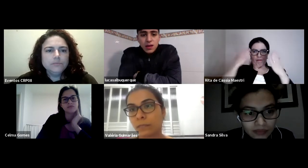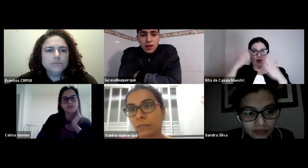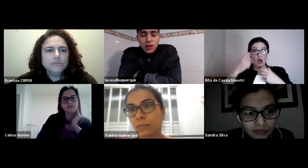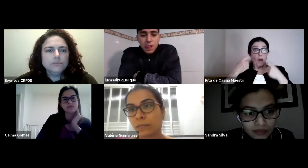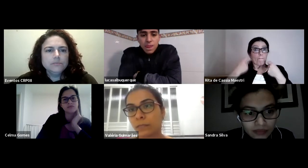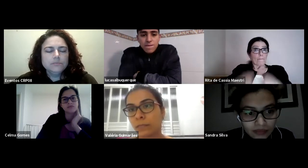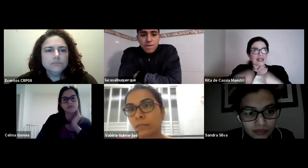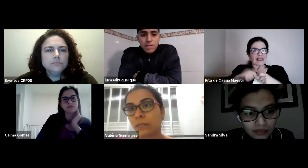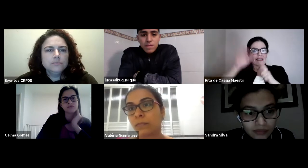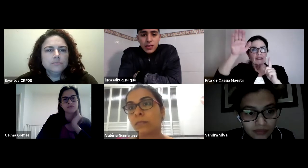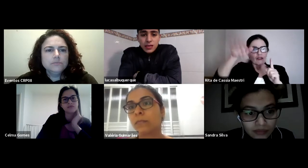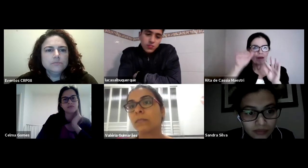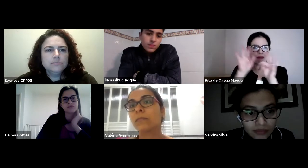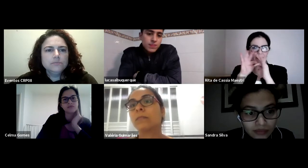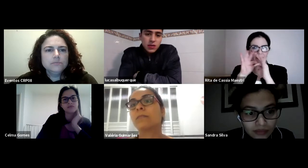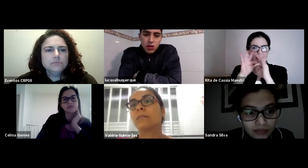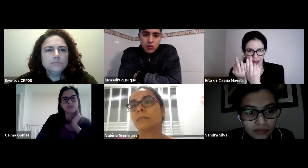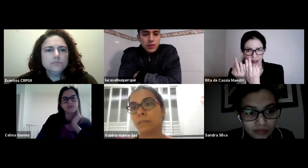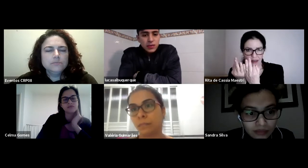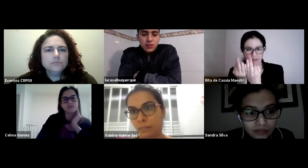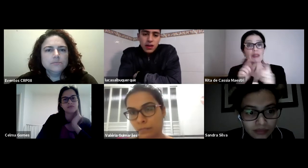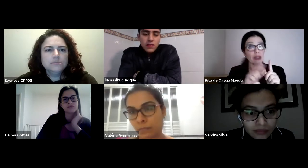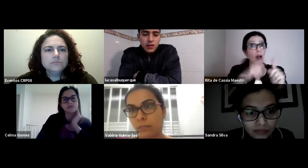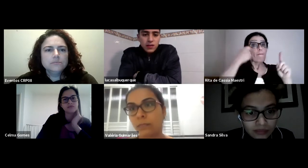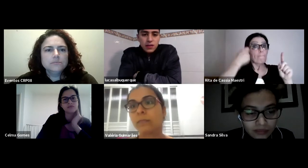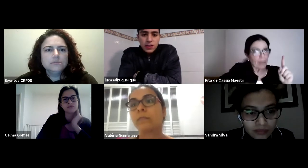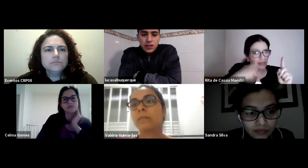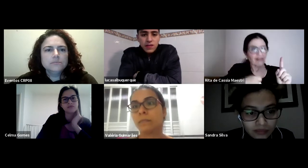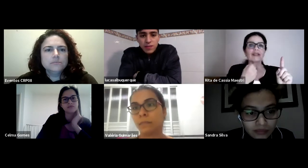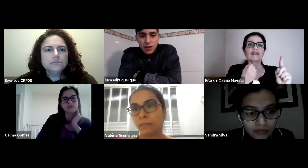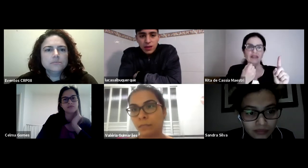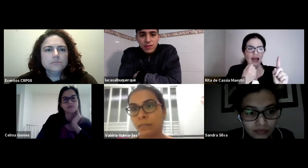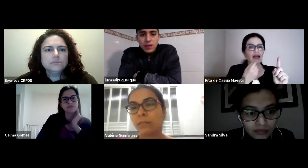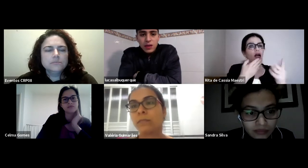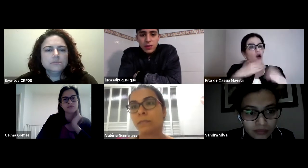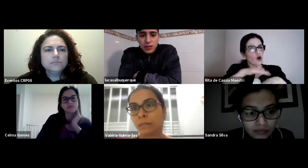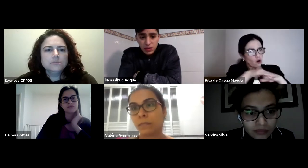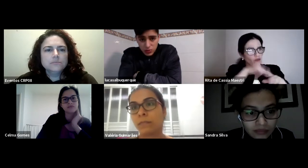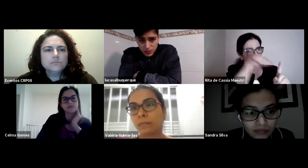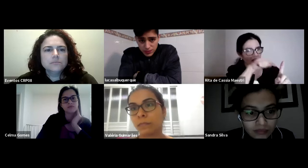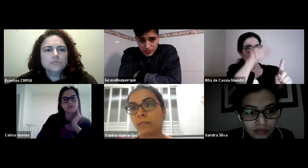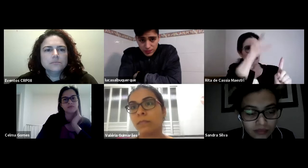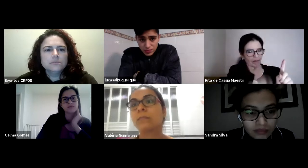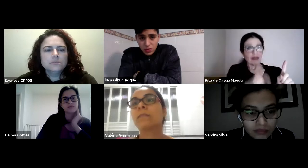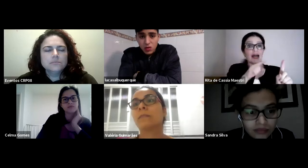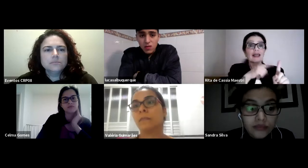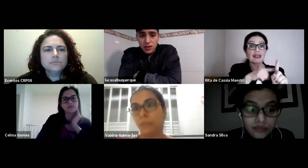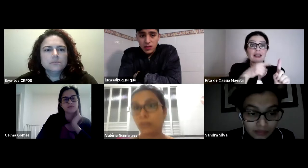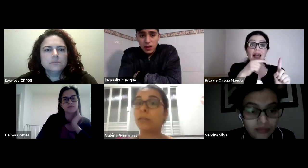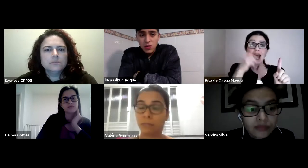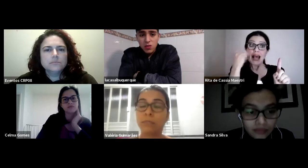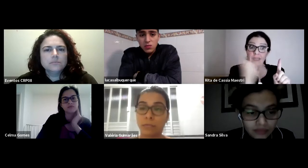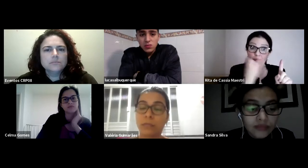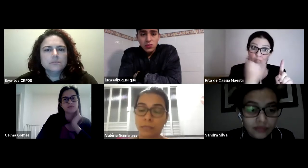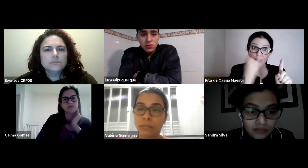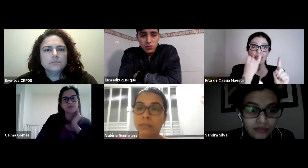mas eu, psicólogo, preciso, né, enfim, trazer a família, eu preciso